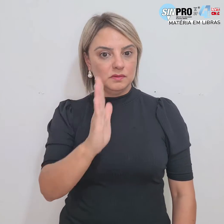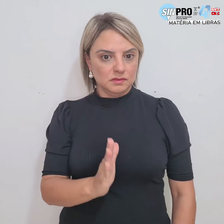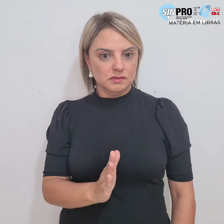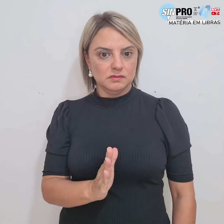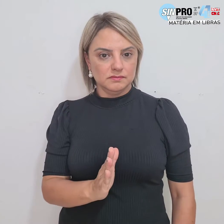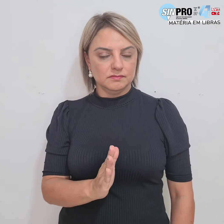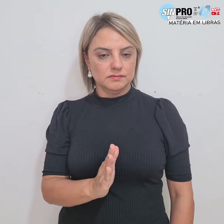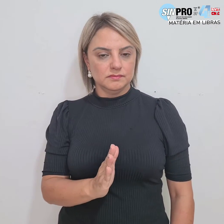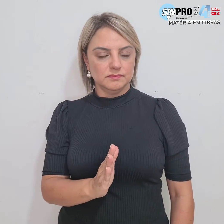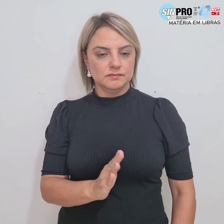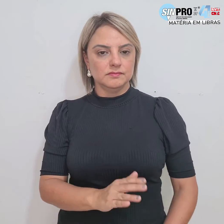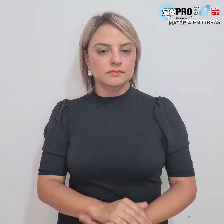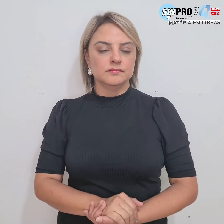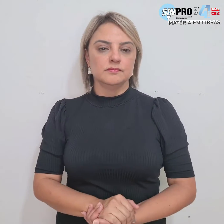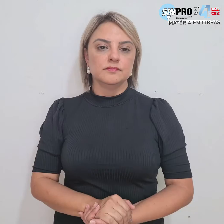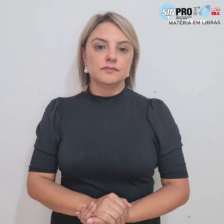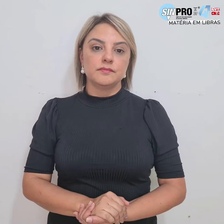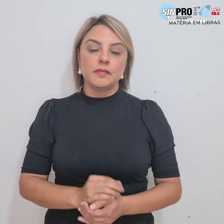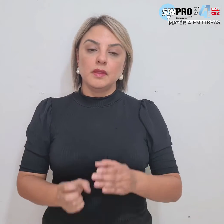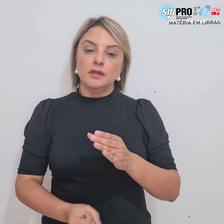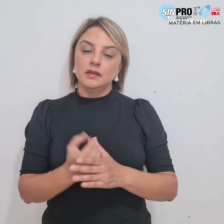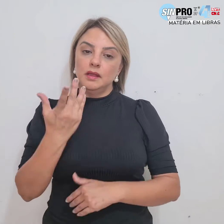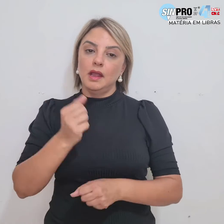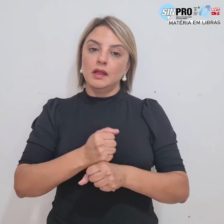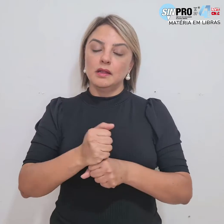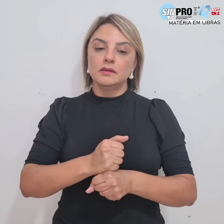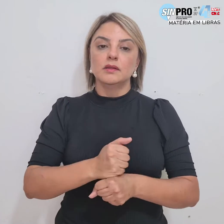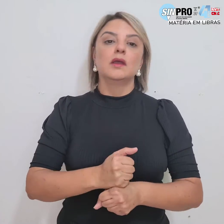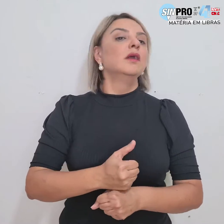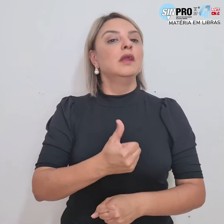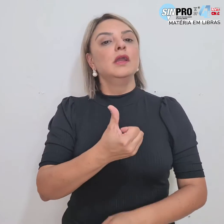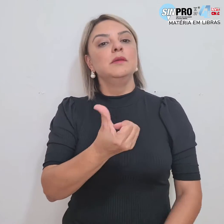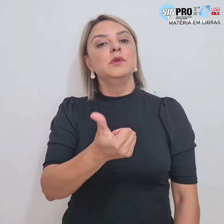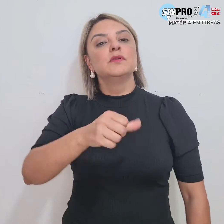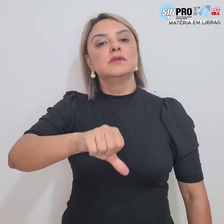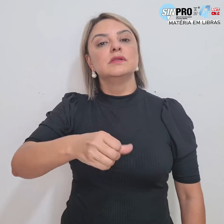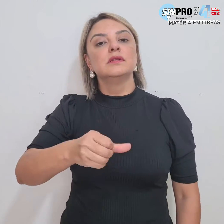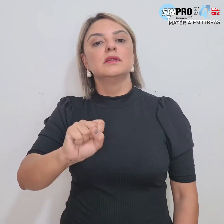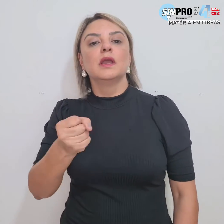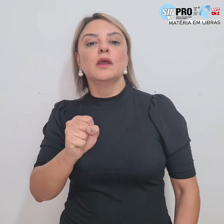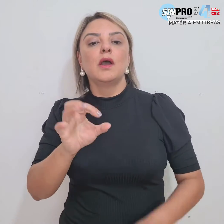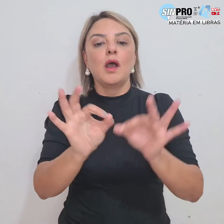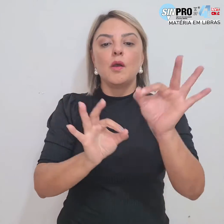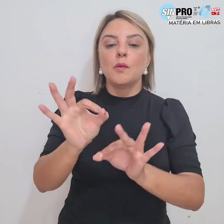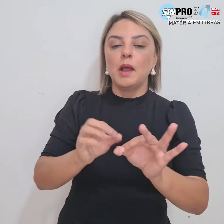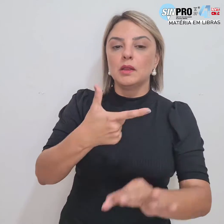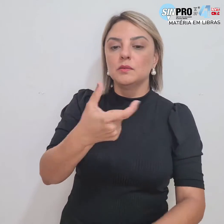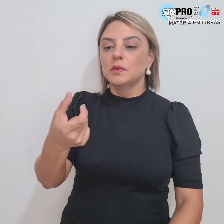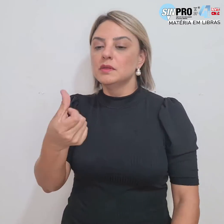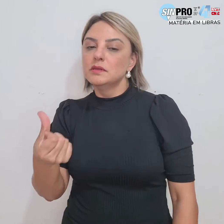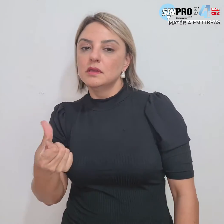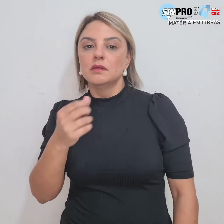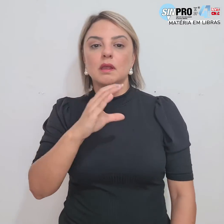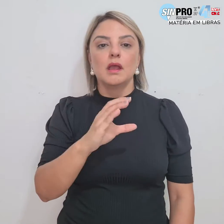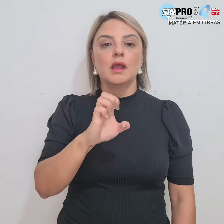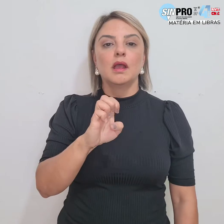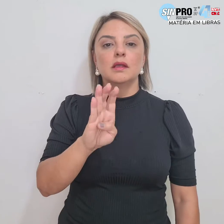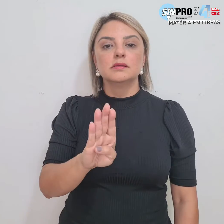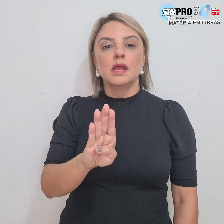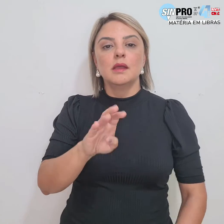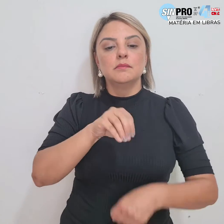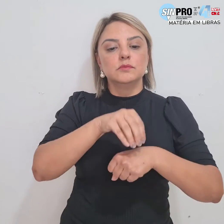melhor do Brasil, informa. Criada em 1968 e reestruturada em 2006,